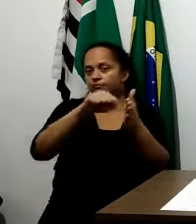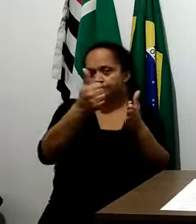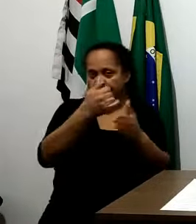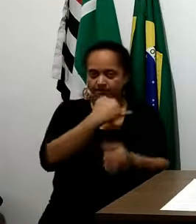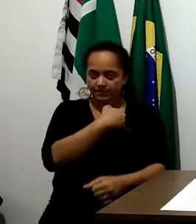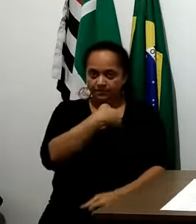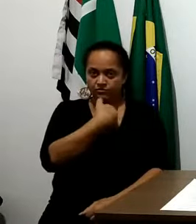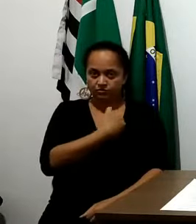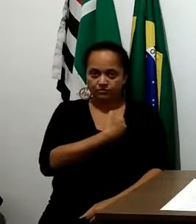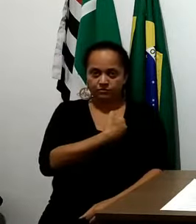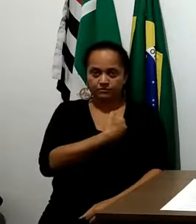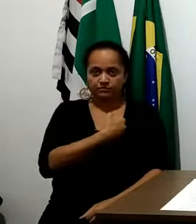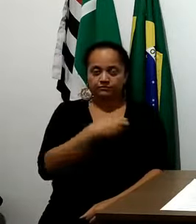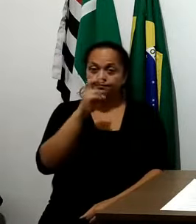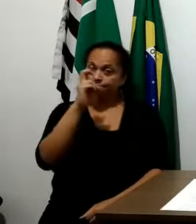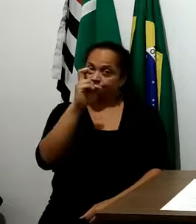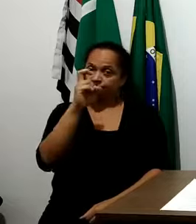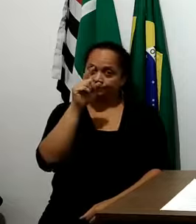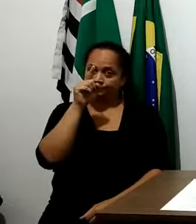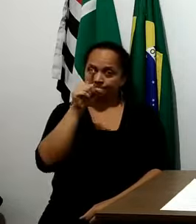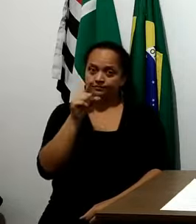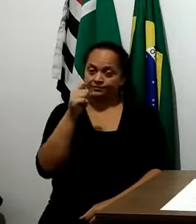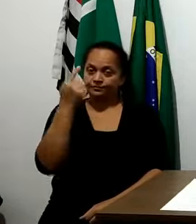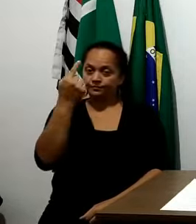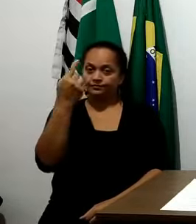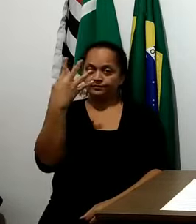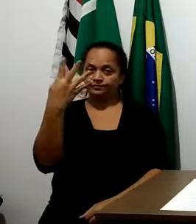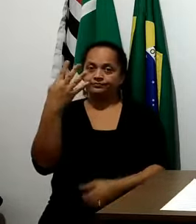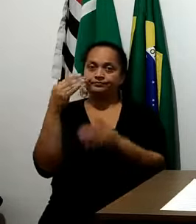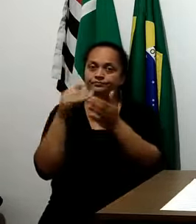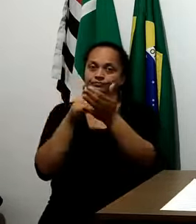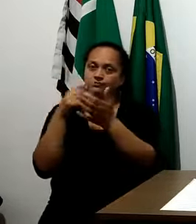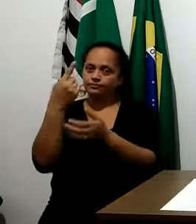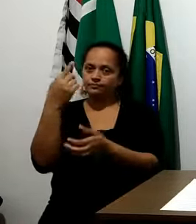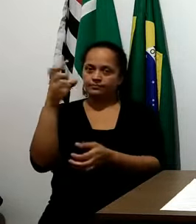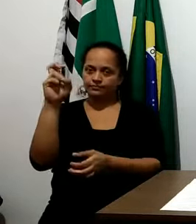capítulo 5, versículo 14 e 15.